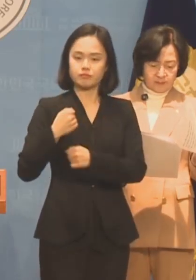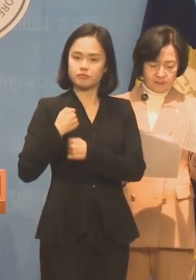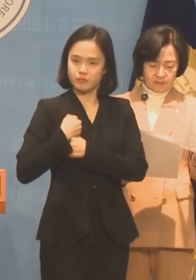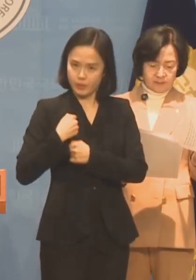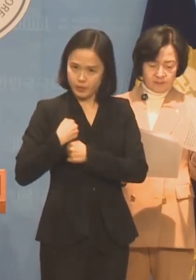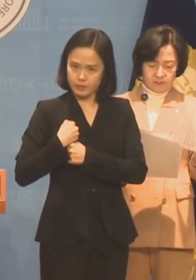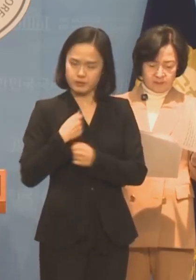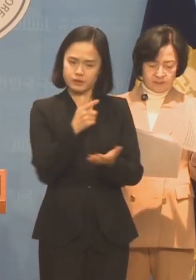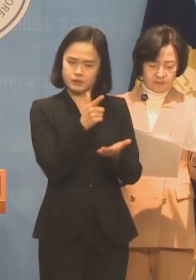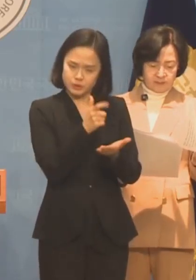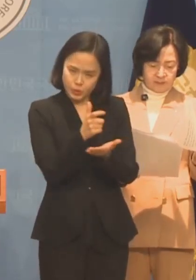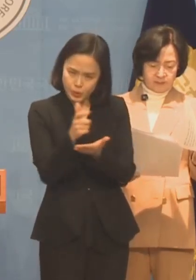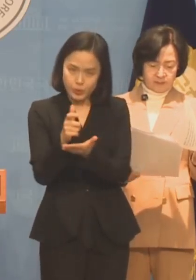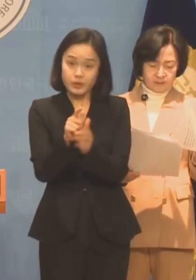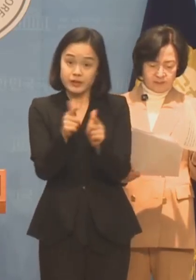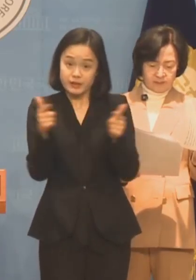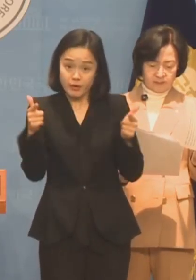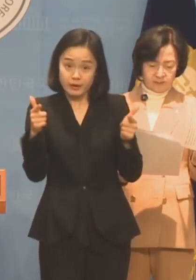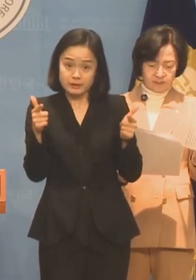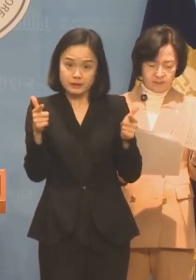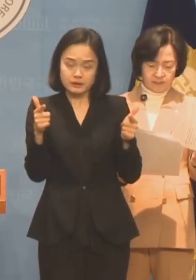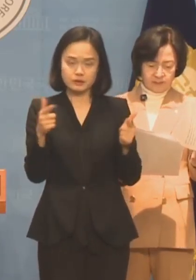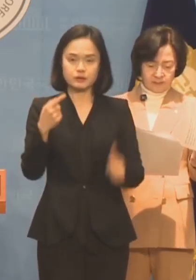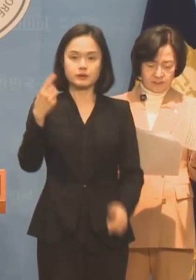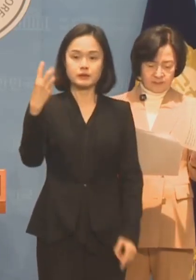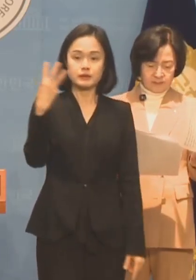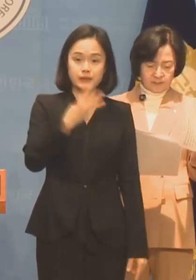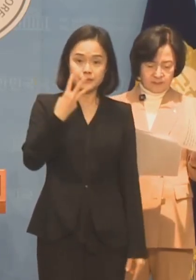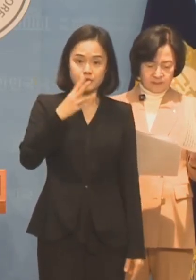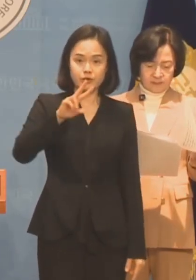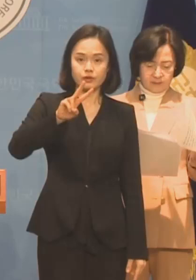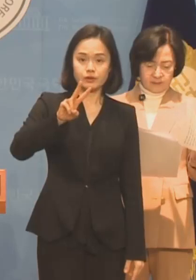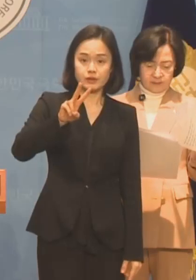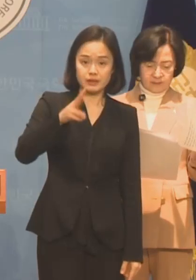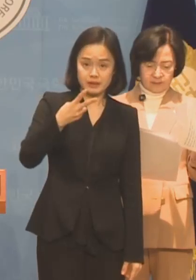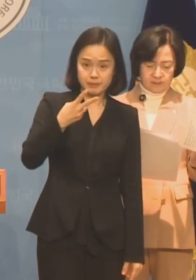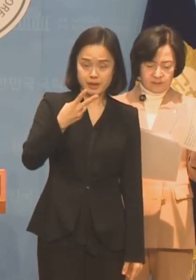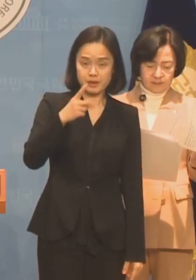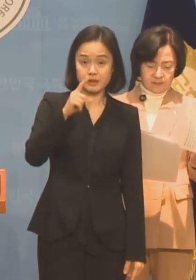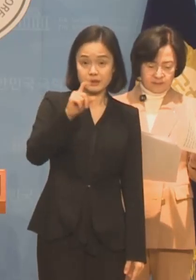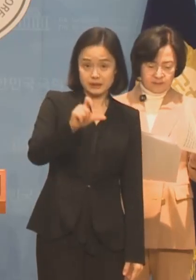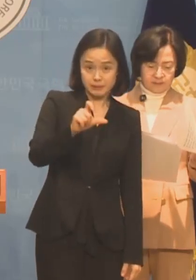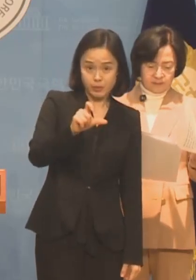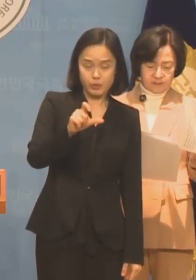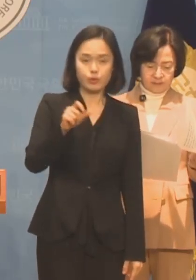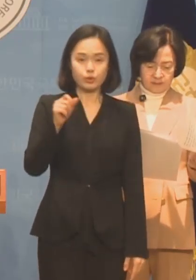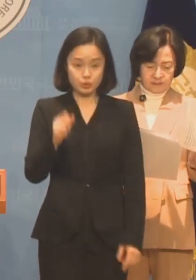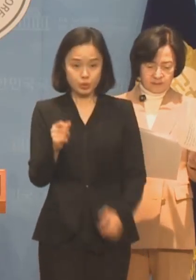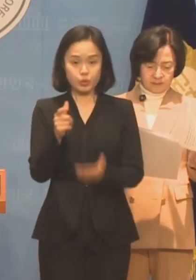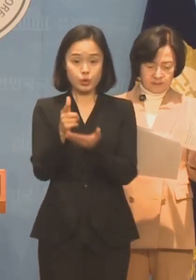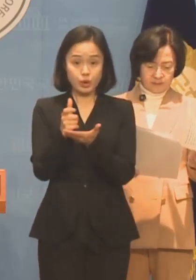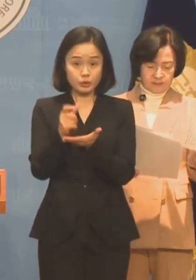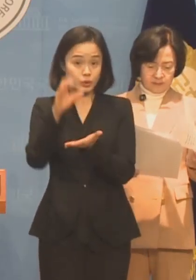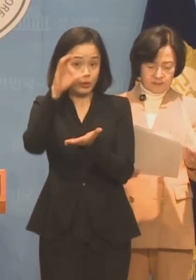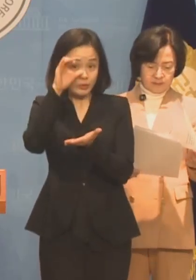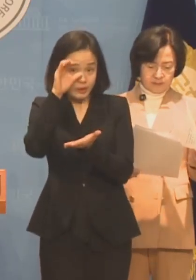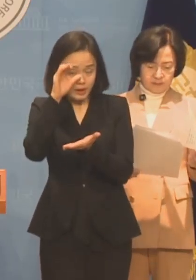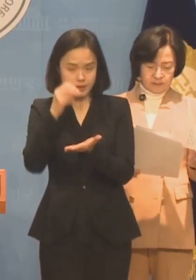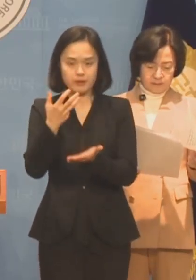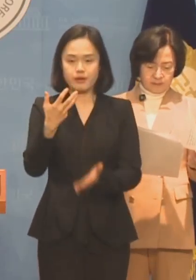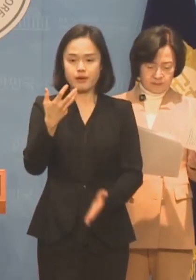저격총 1정과 소총단 3,215발, 권총단 870발, 소총용 공포탄